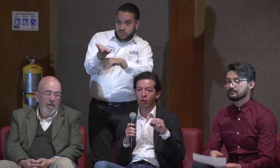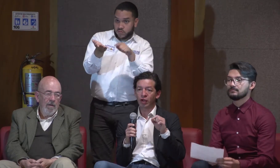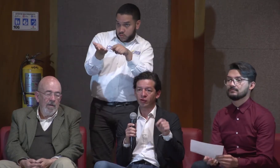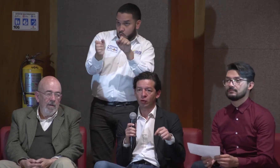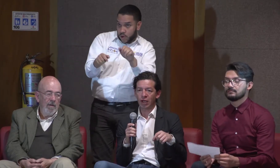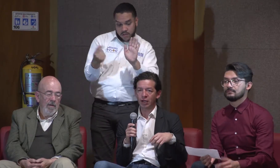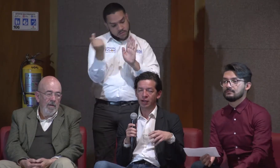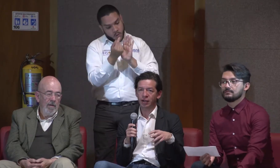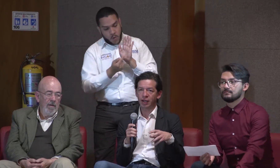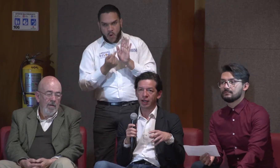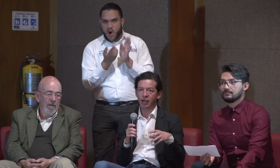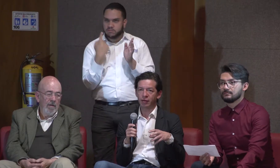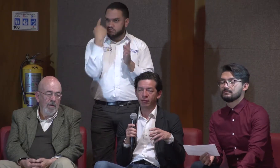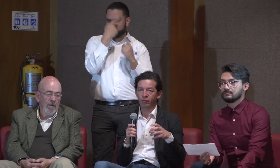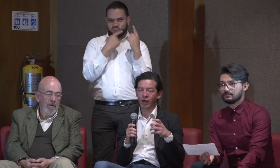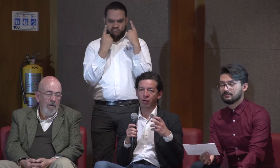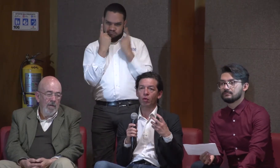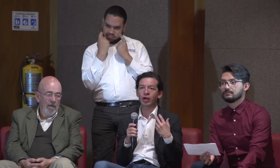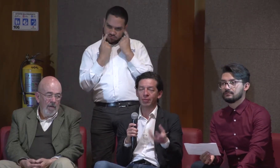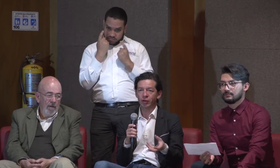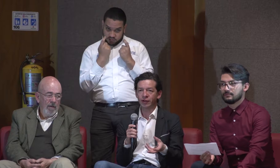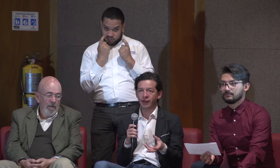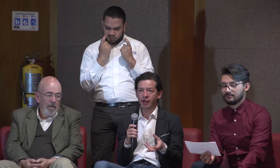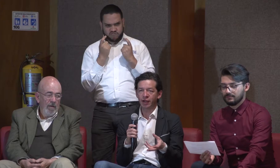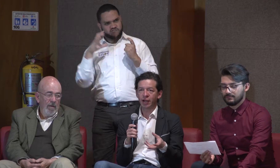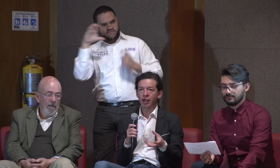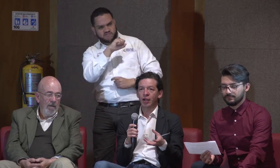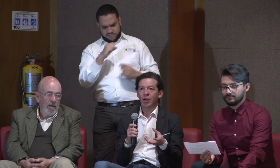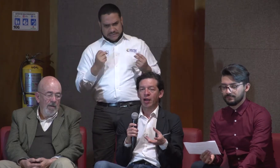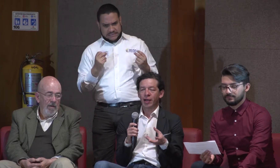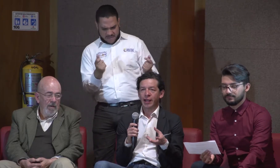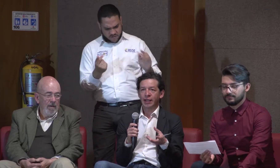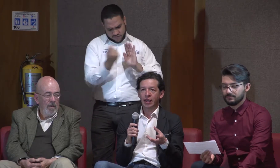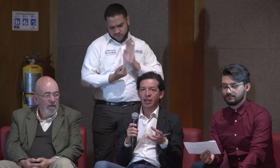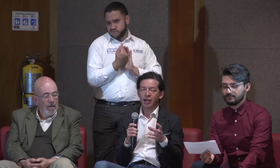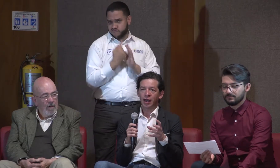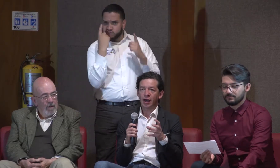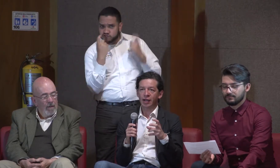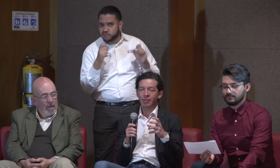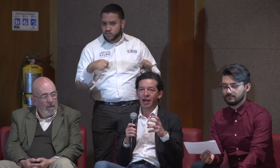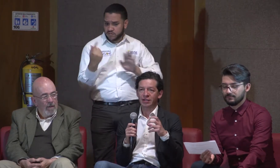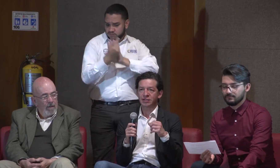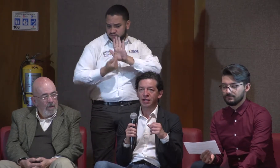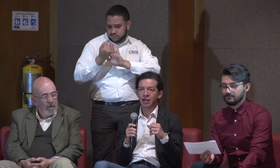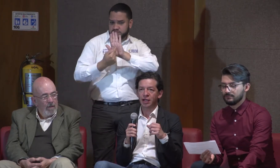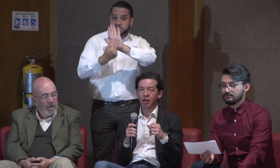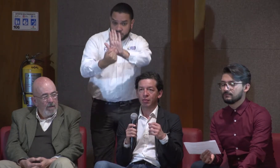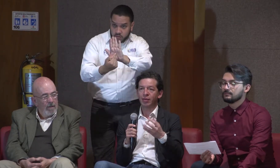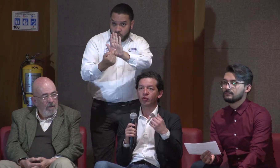un dibujo gestual que fuera como rápido de hacer y que